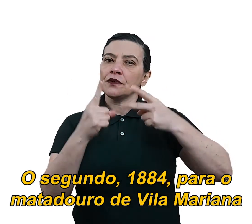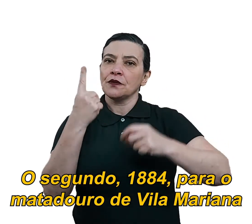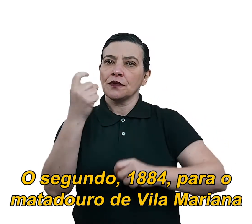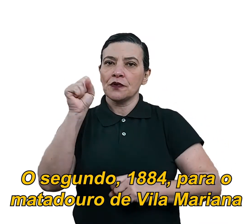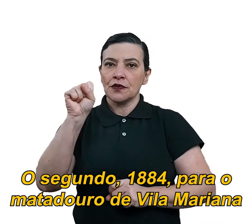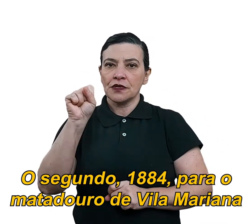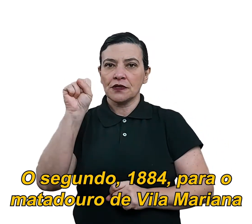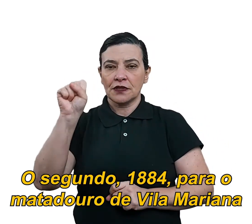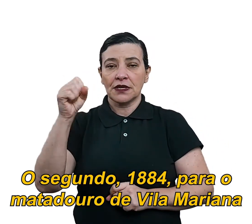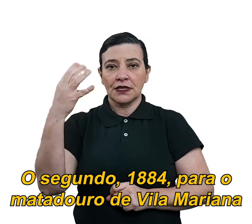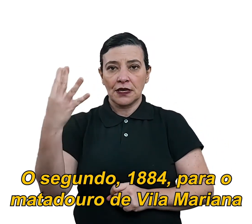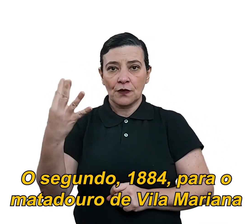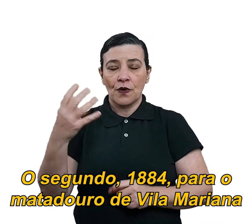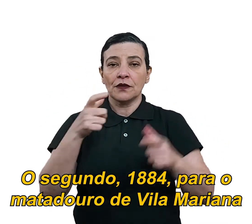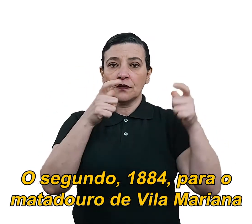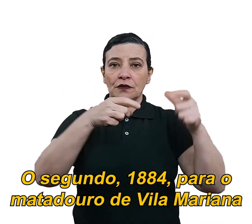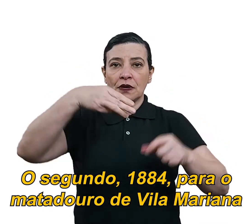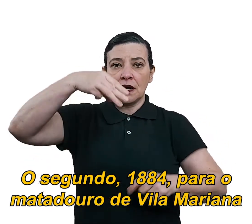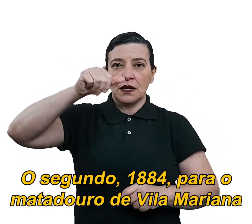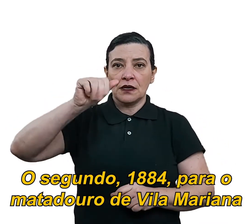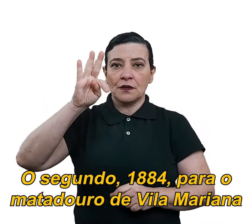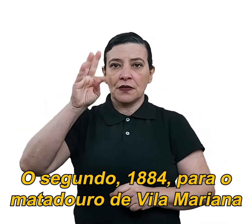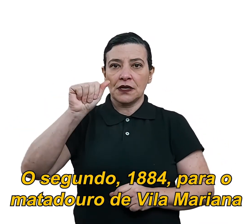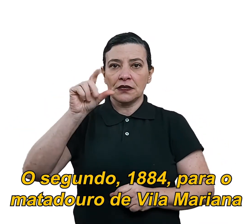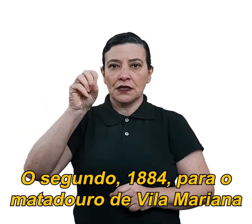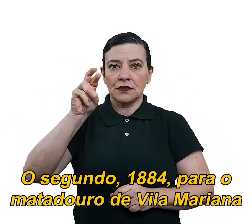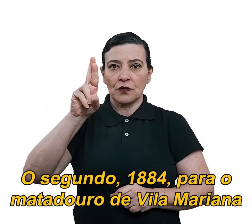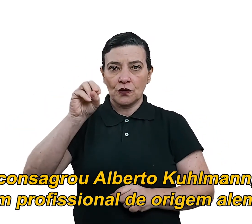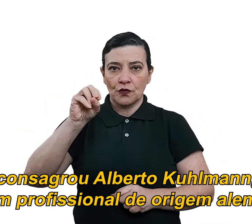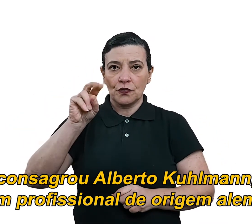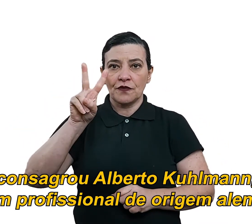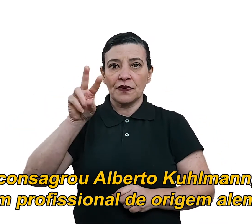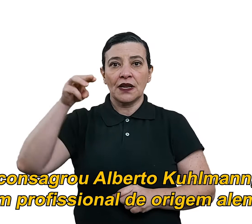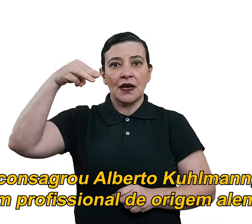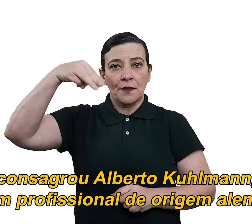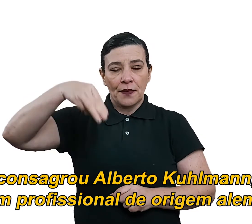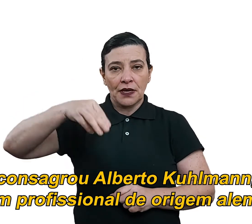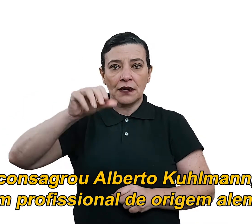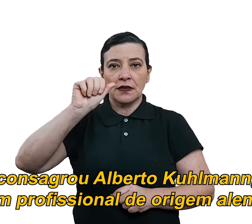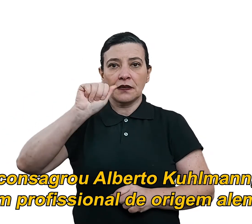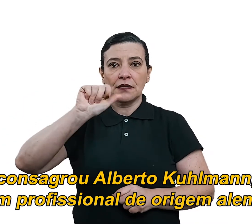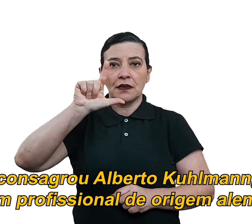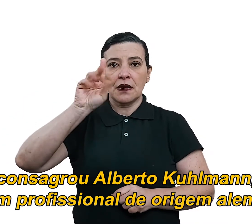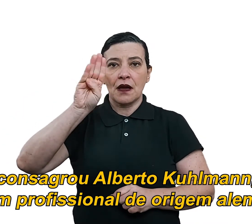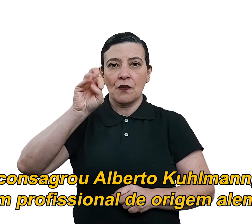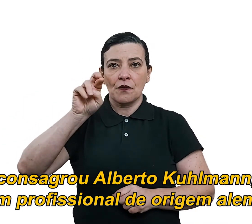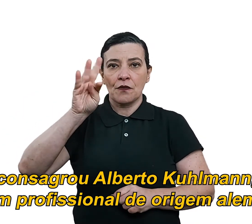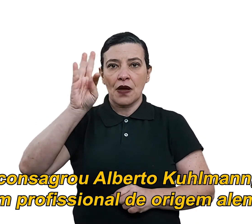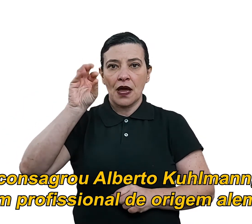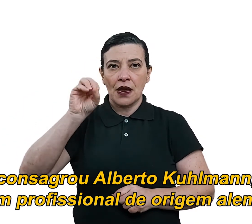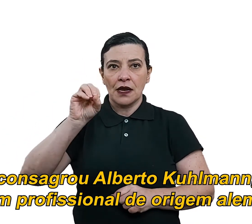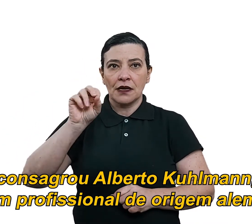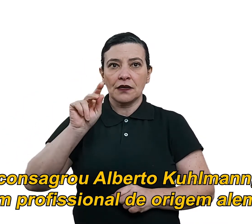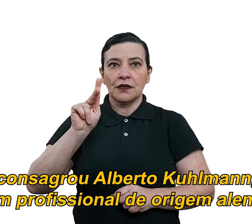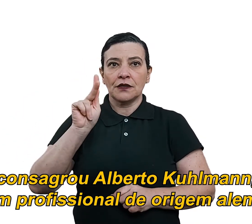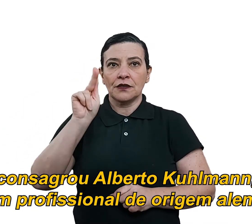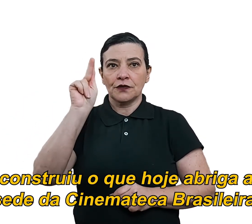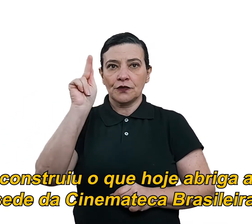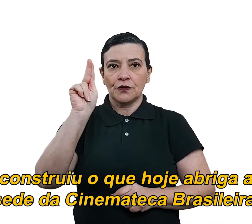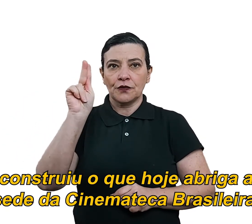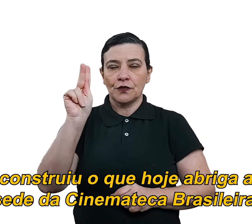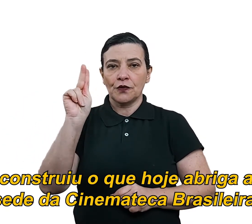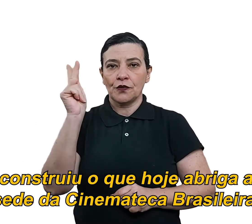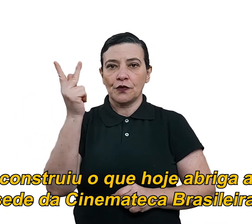segundo, 1884, para o Matadouro de Vila Mariana, consagrou Alberto Kuhlmann, profissional de origem